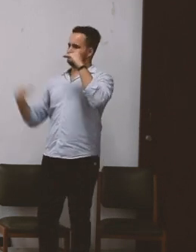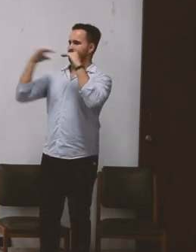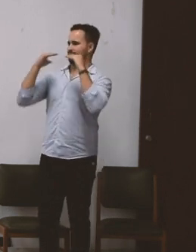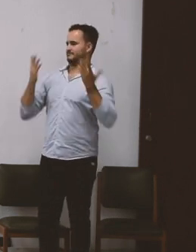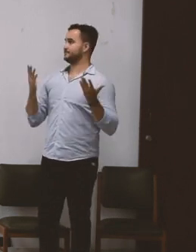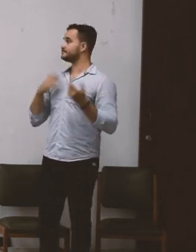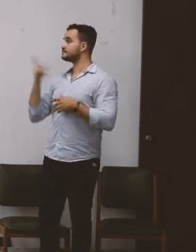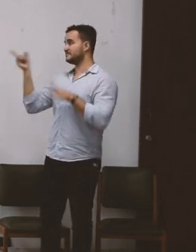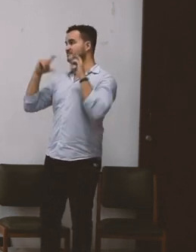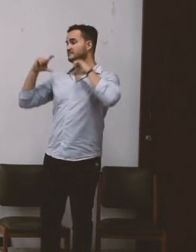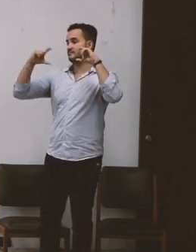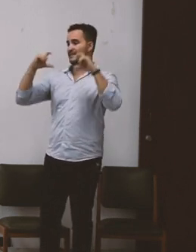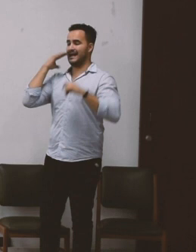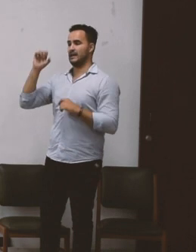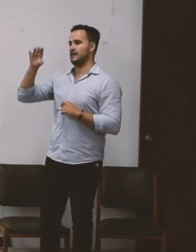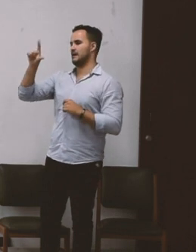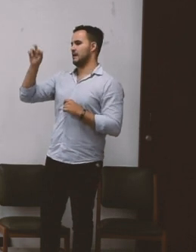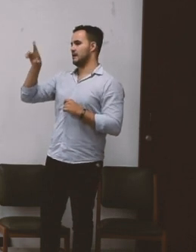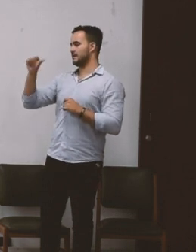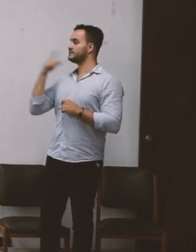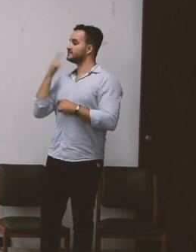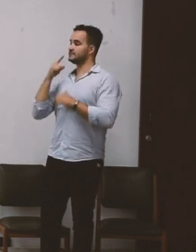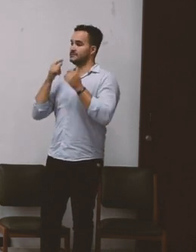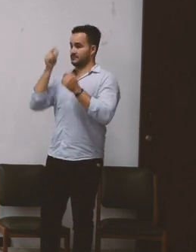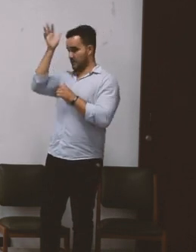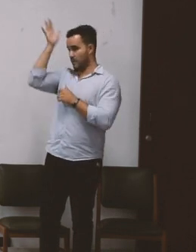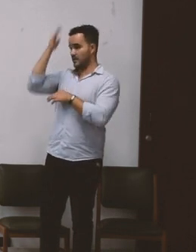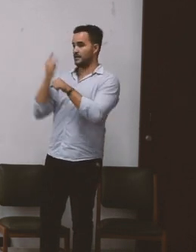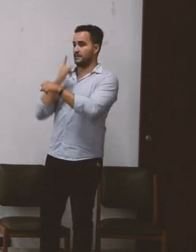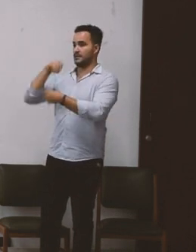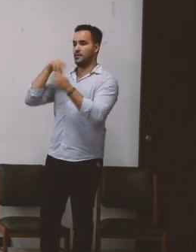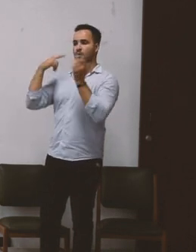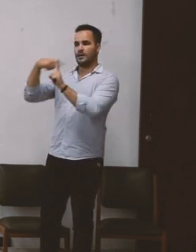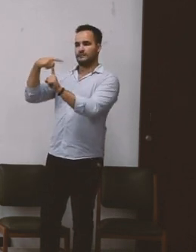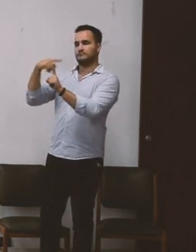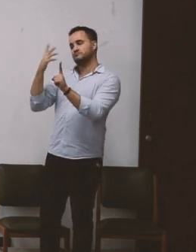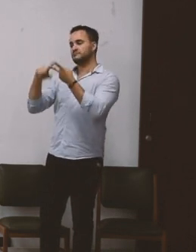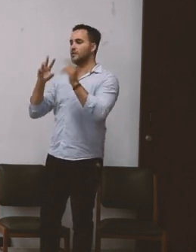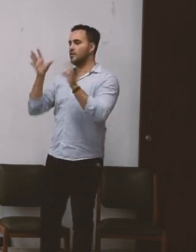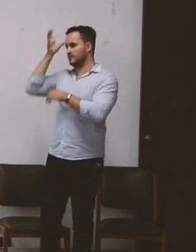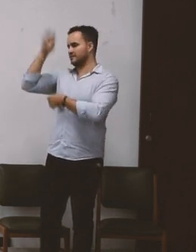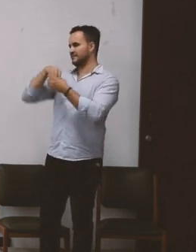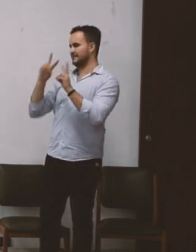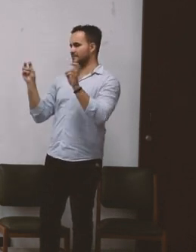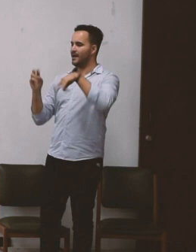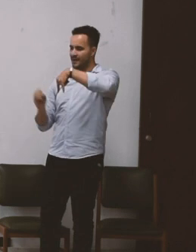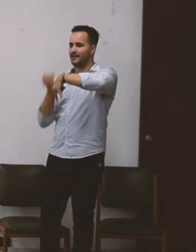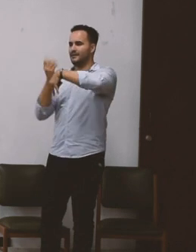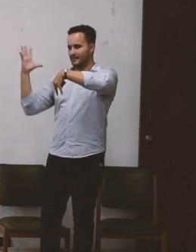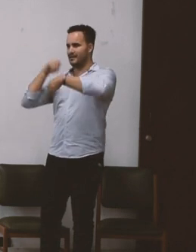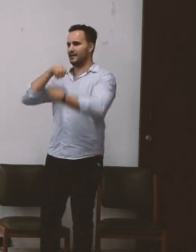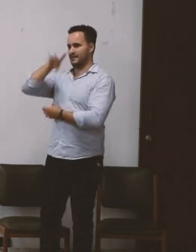de Clara Valverde en un texto que se llama El lenguaje positivo como sentido común o el consentimiento del neoliberalismo. Ella